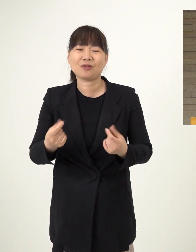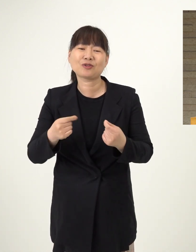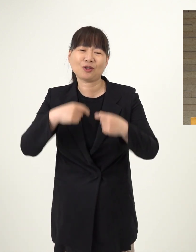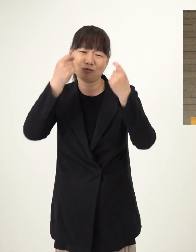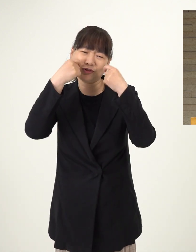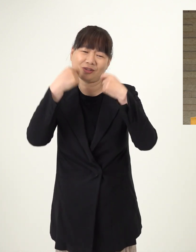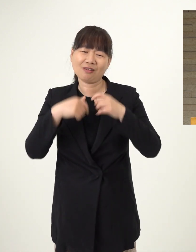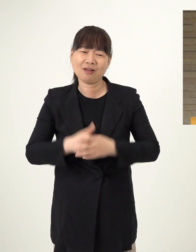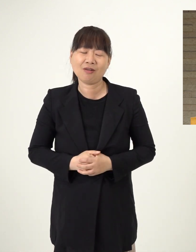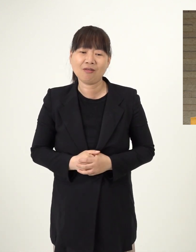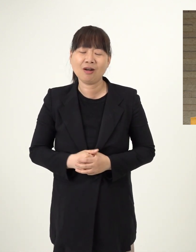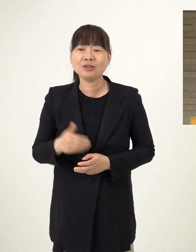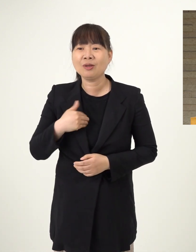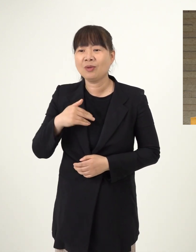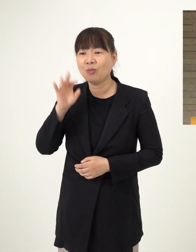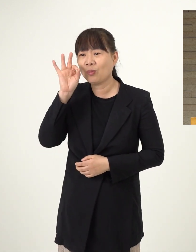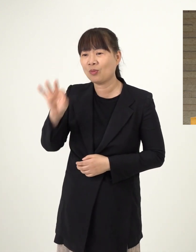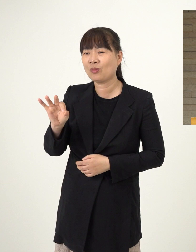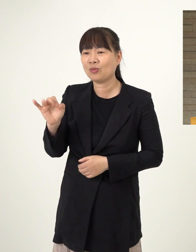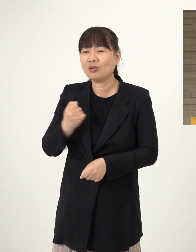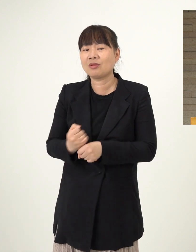그래서 제가 너무 당황해가지고